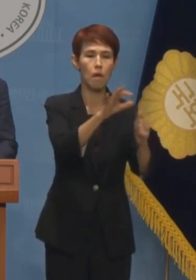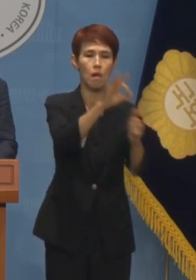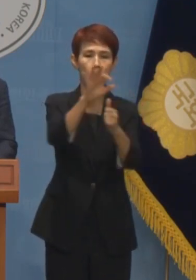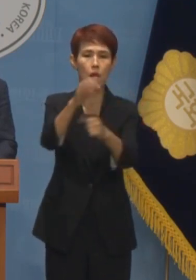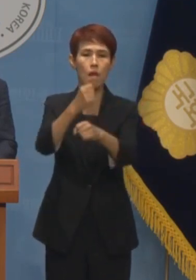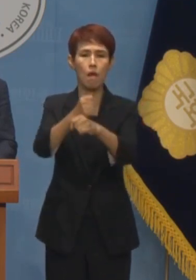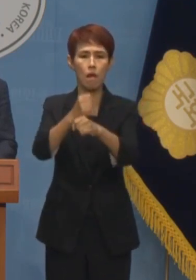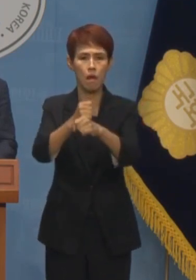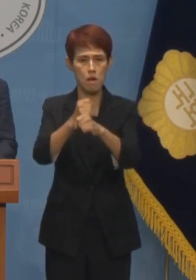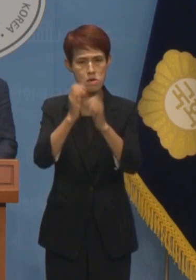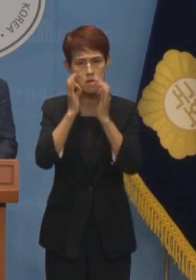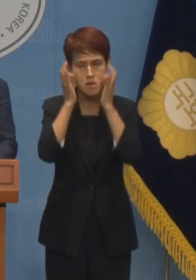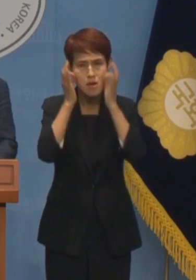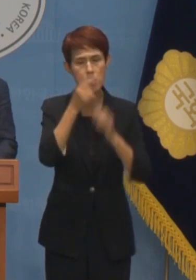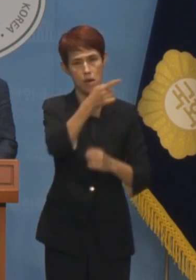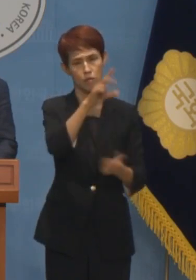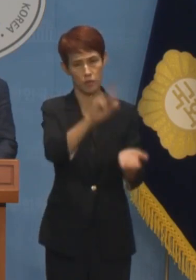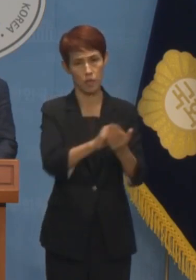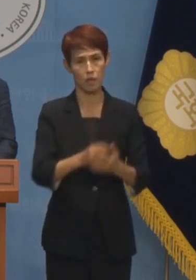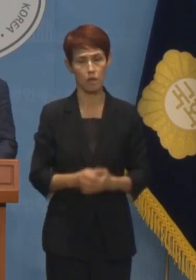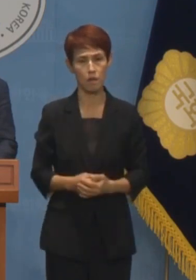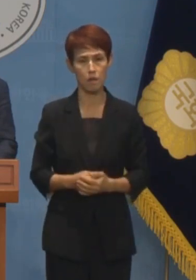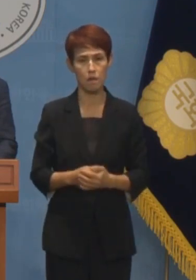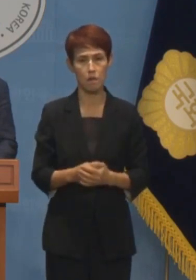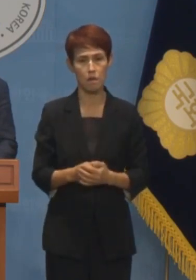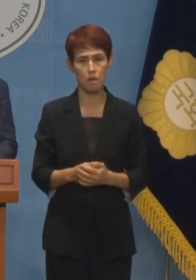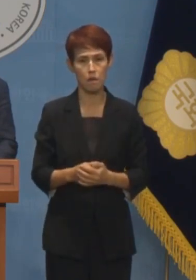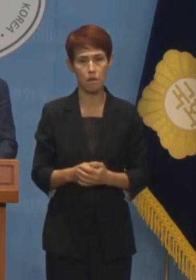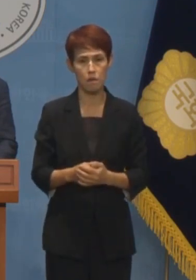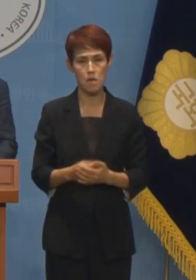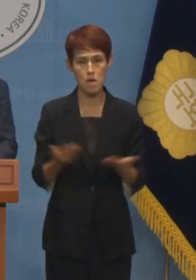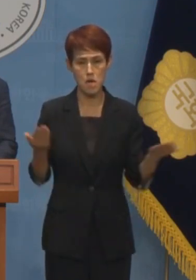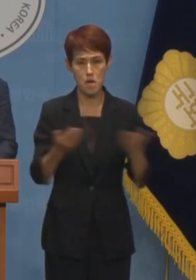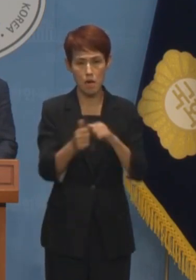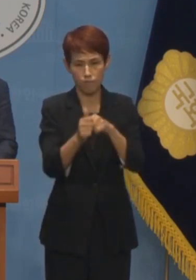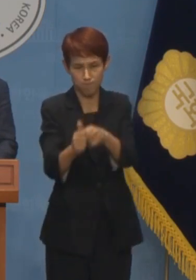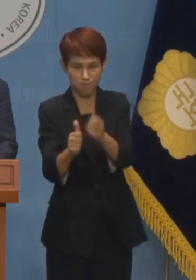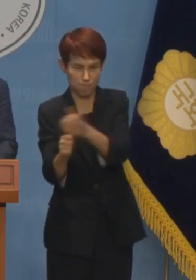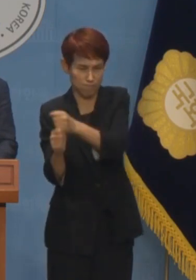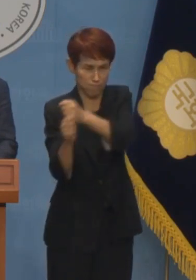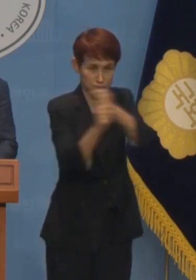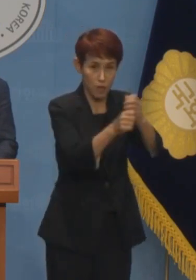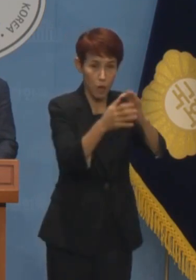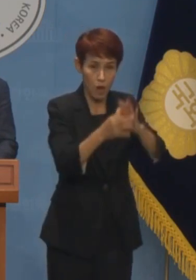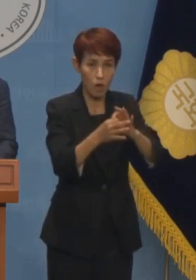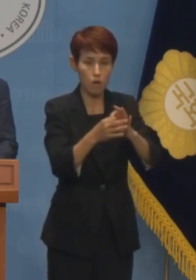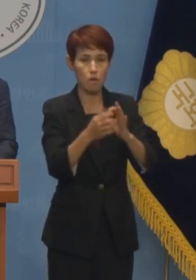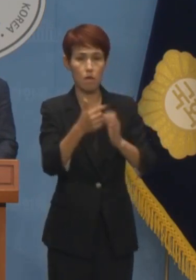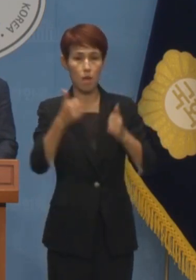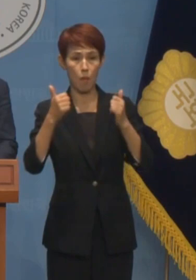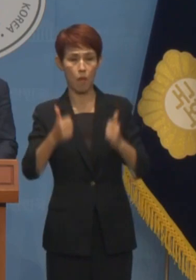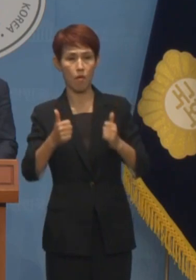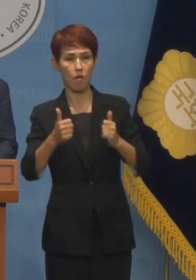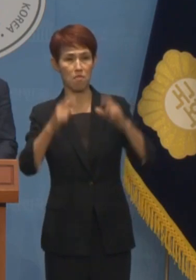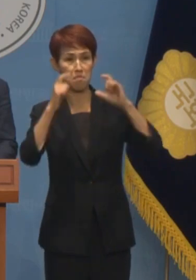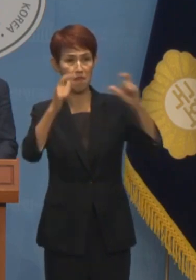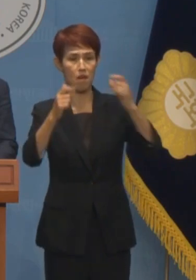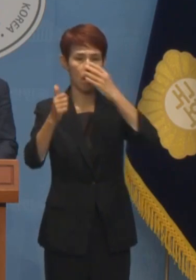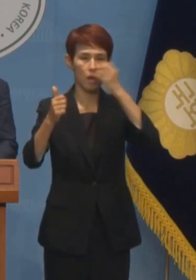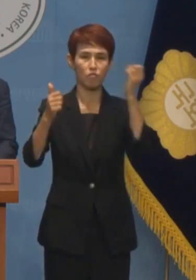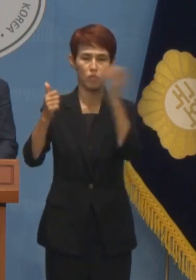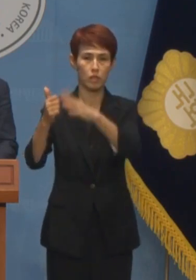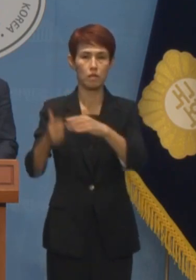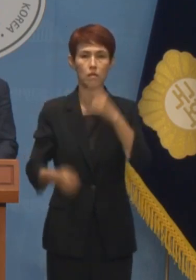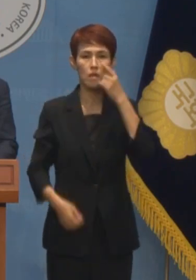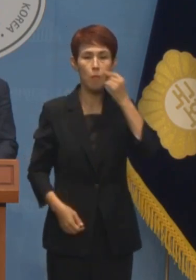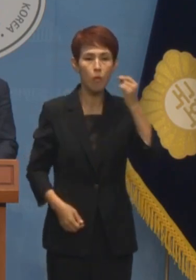왔습니다. 강제동원 문제에 대한 대법원 판결을 무시하고 일본 전범기업에 면죄부를 주는